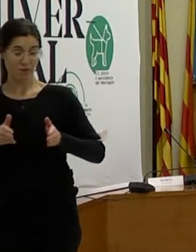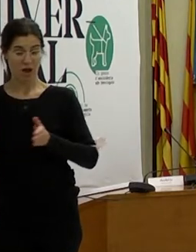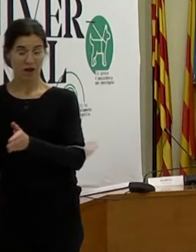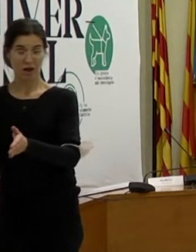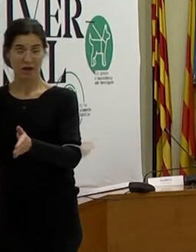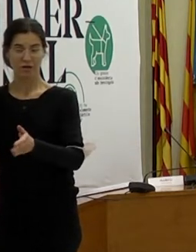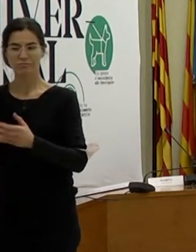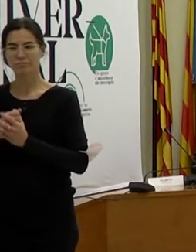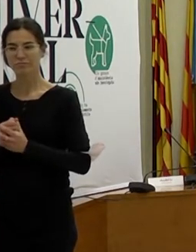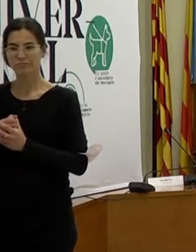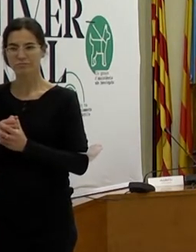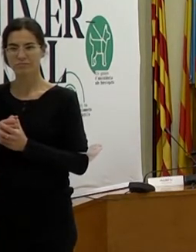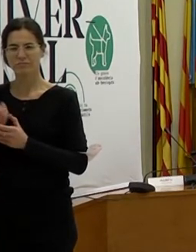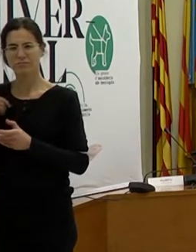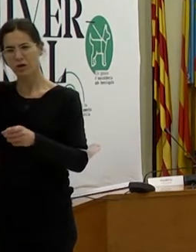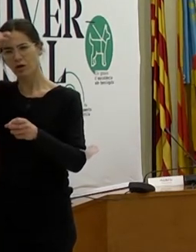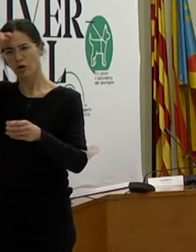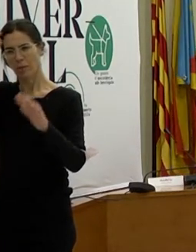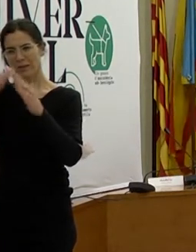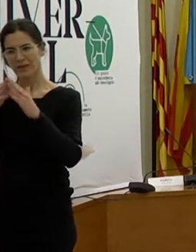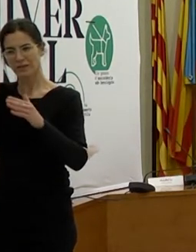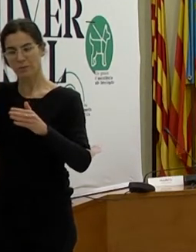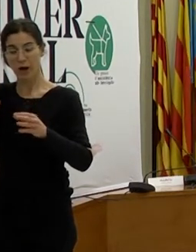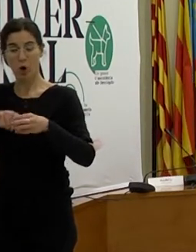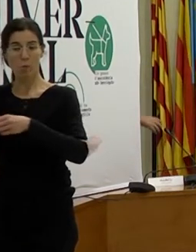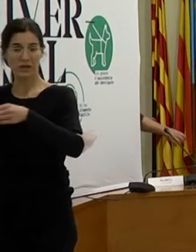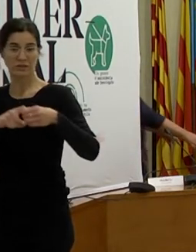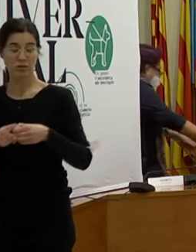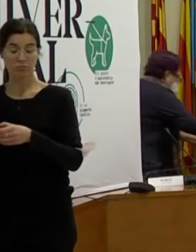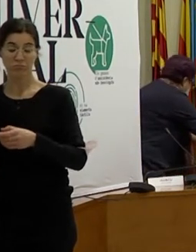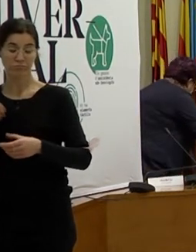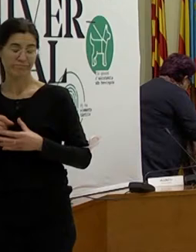no? La qual es diu Habitatge i Cooperació. I bueno, llavors,